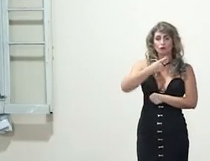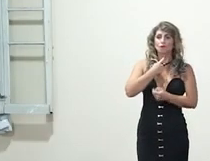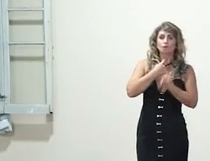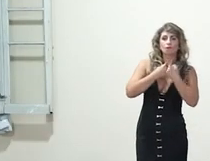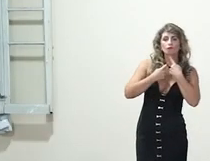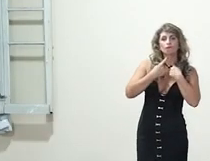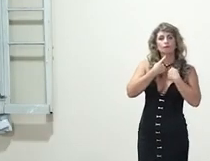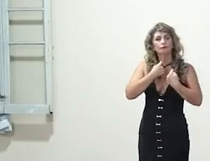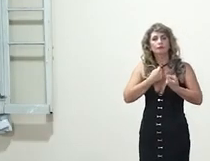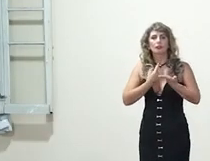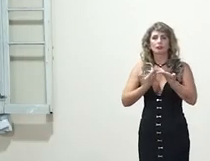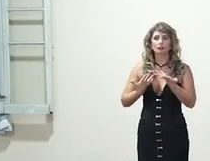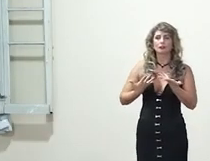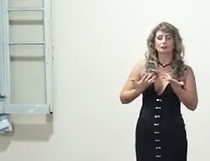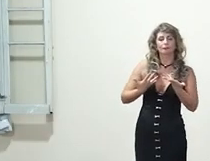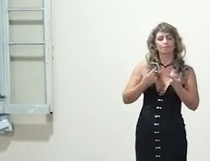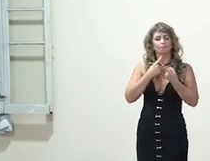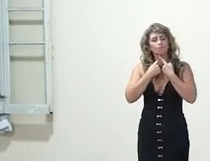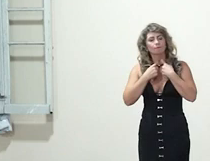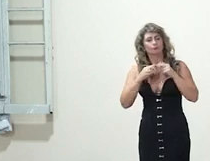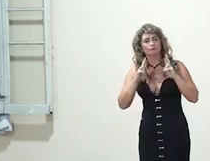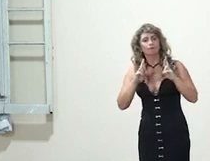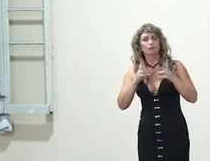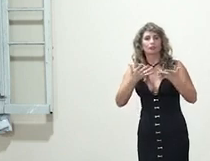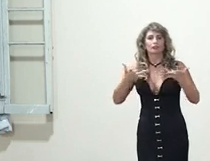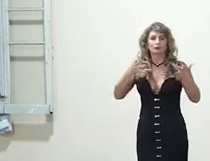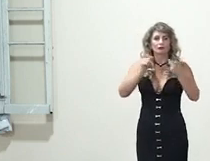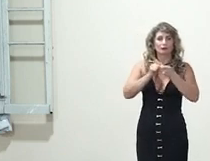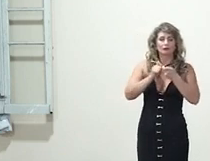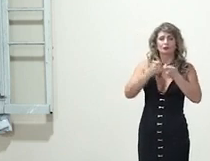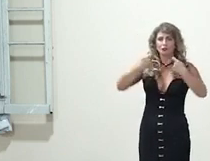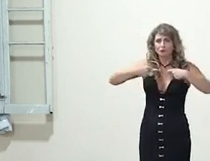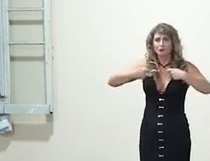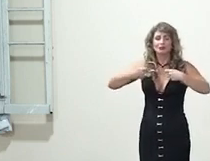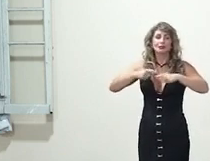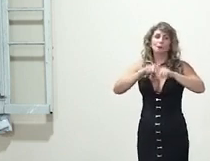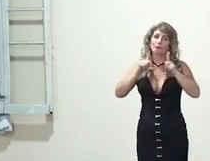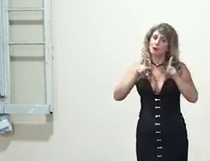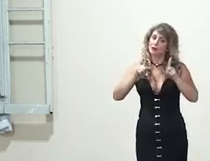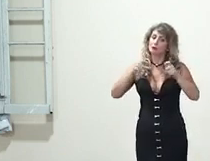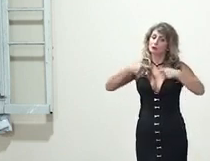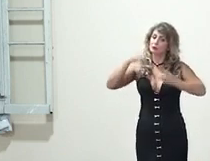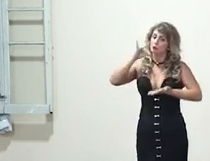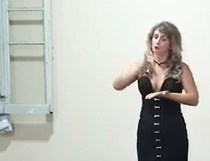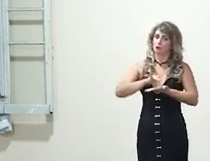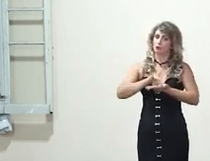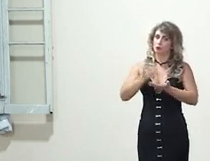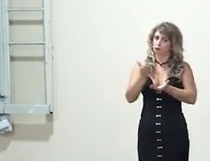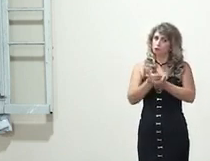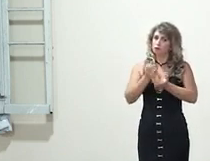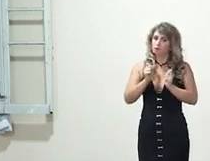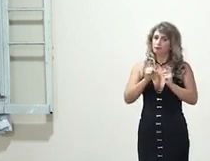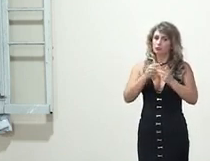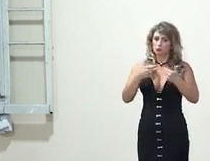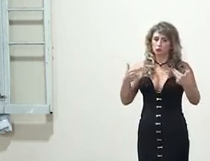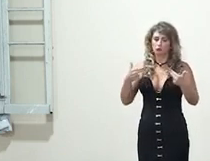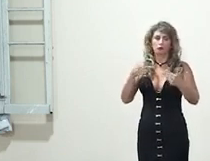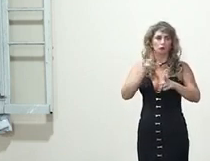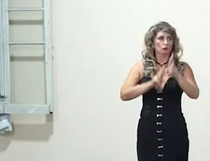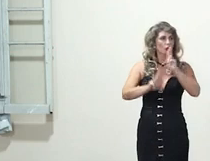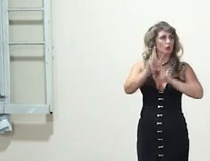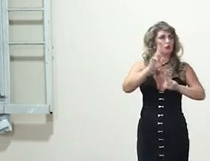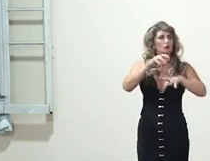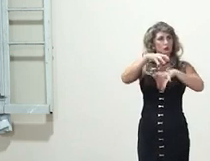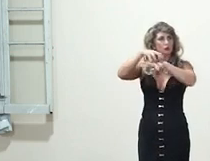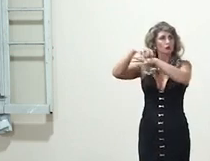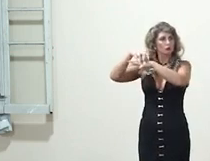ações, de boa vontade aqui. Né? É o que a gente precisa, mas nós precisamos mais de efetividade em ações. Né? E com relação ao